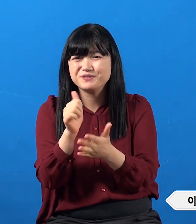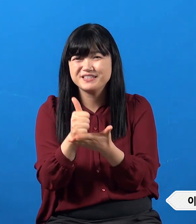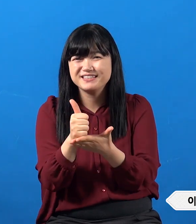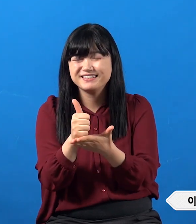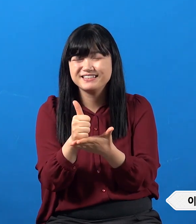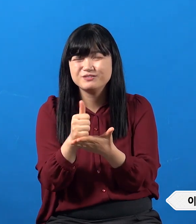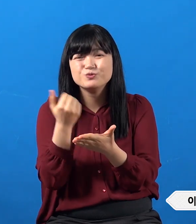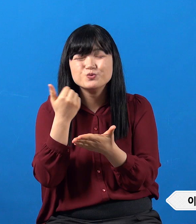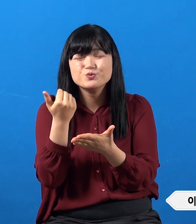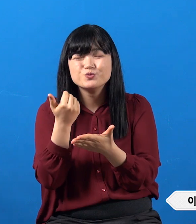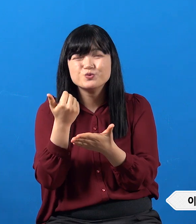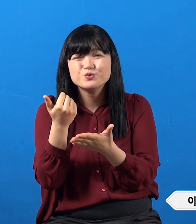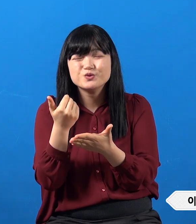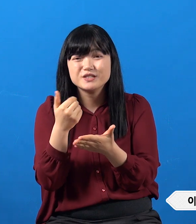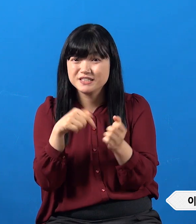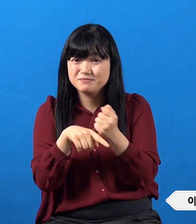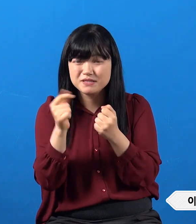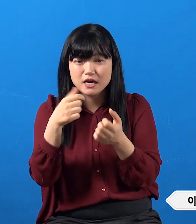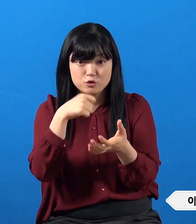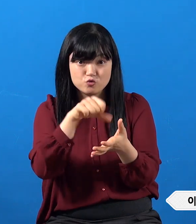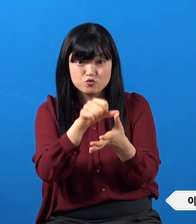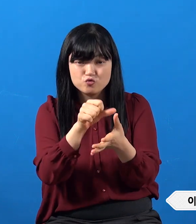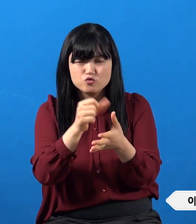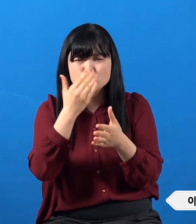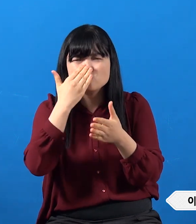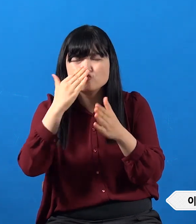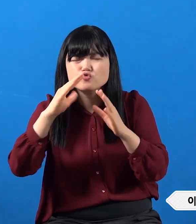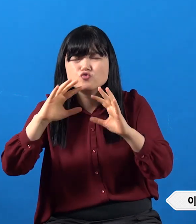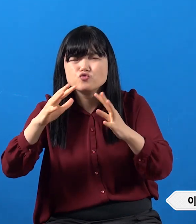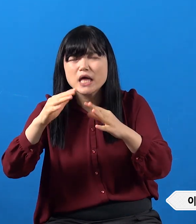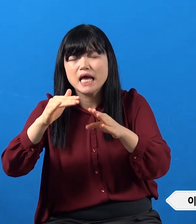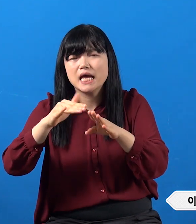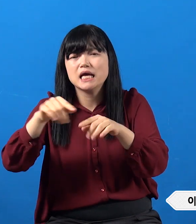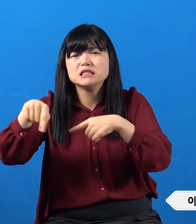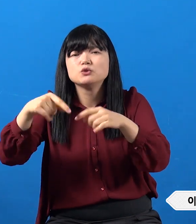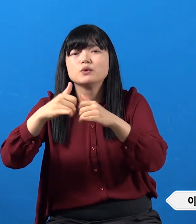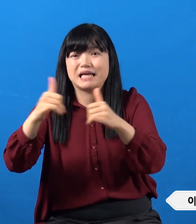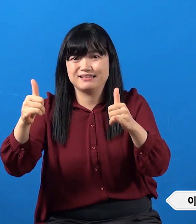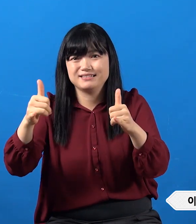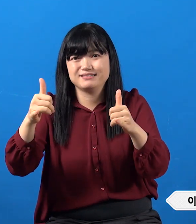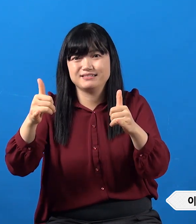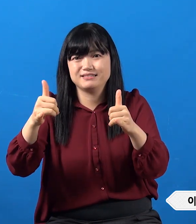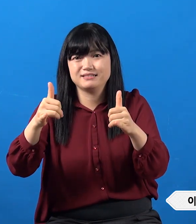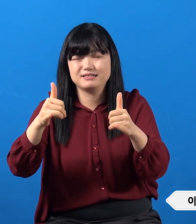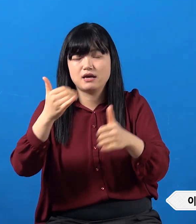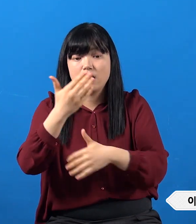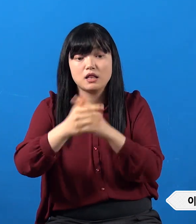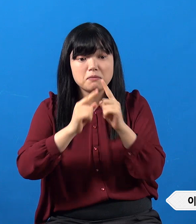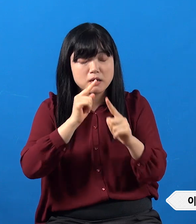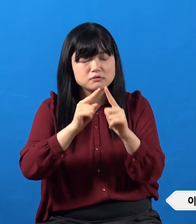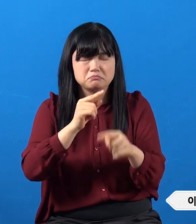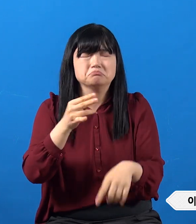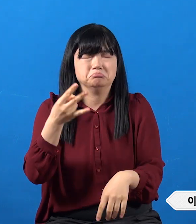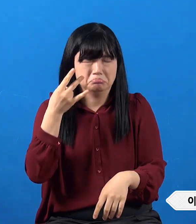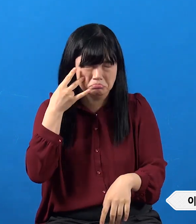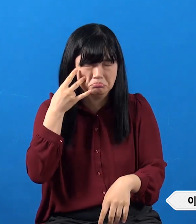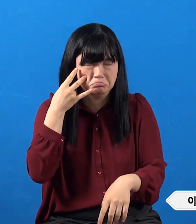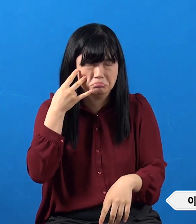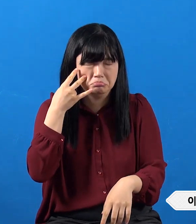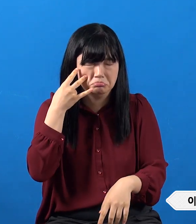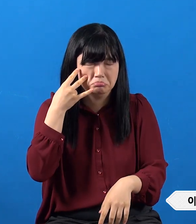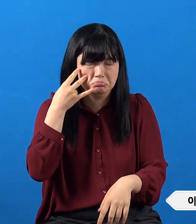생각하시며 하신 말씀이에요? 이 맏아들은 유대 지도자들이에요. 말은 한단 말이죠. 하나님의 말씀을 순종하는